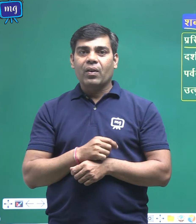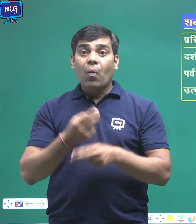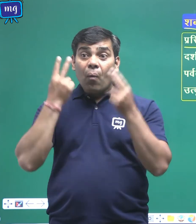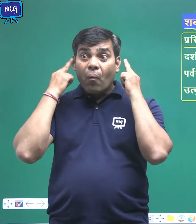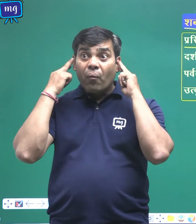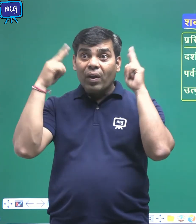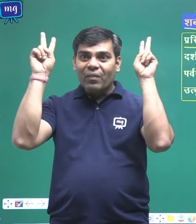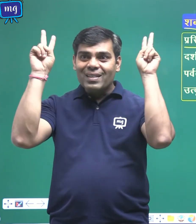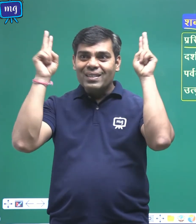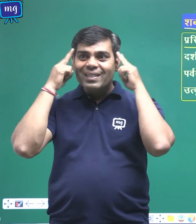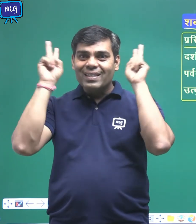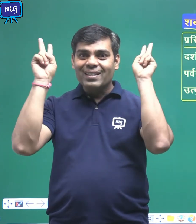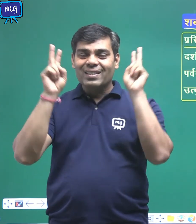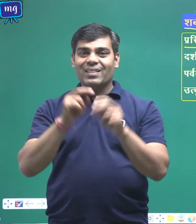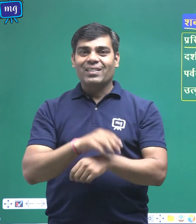मशहूर,